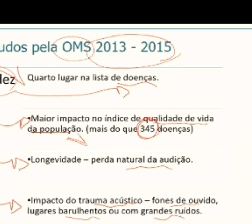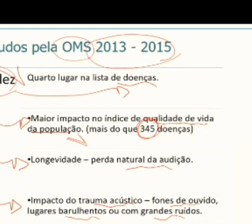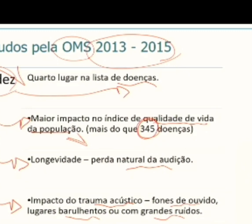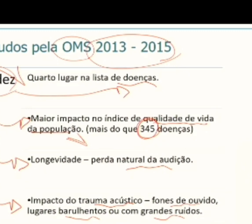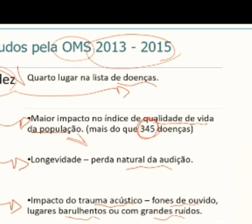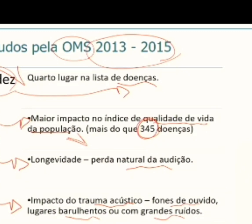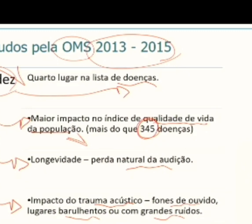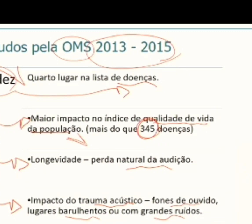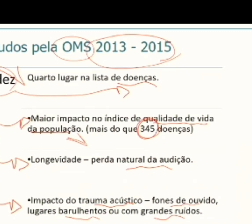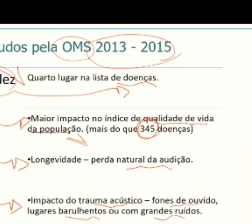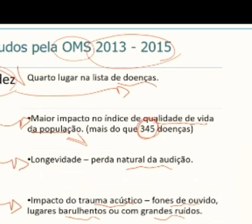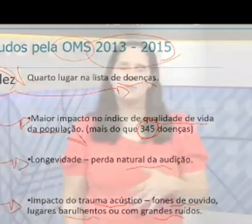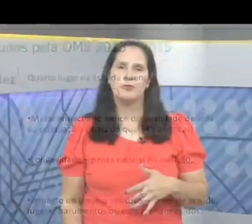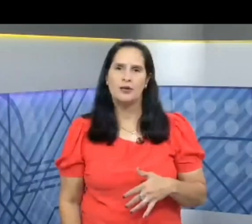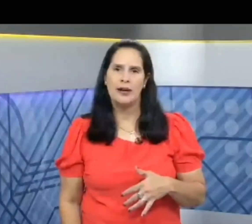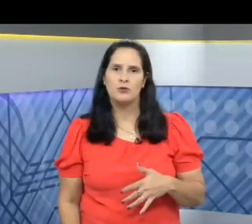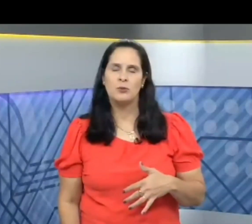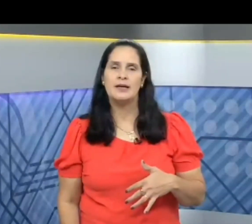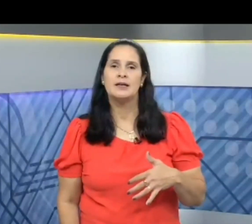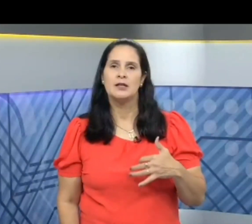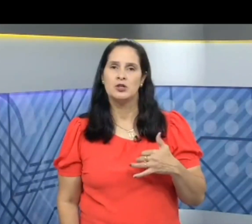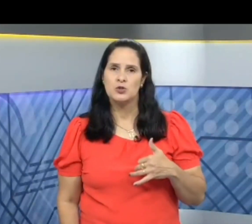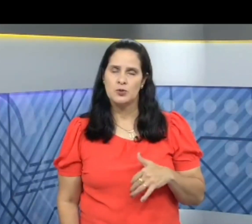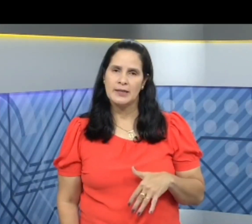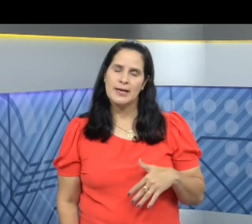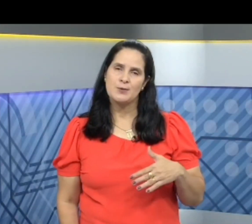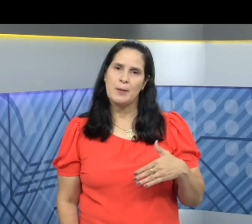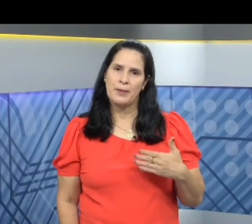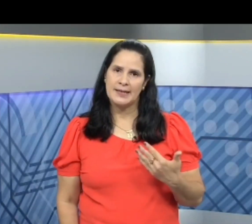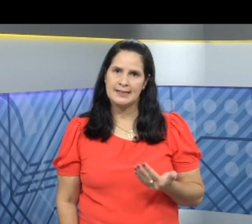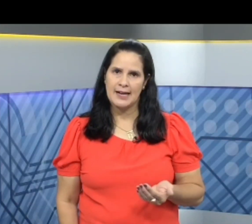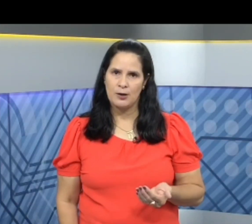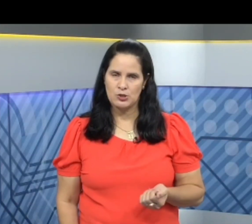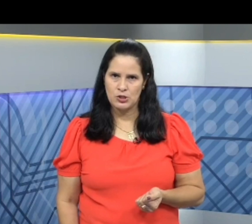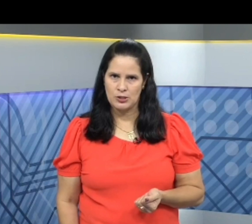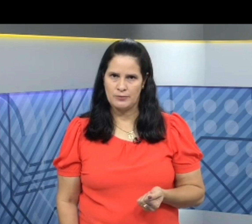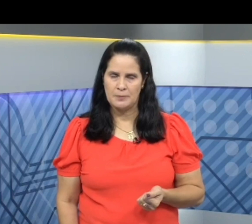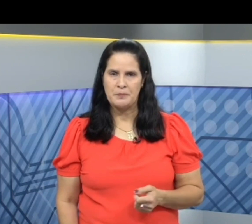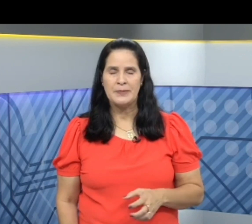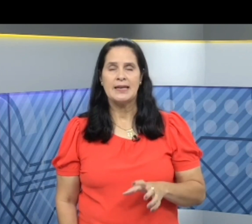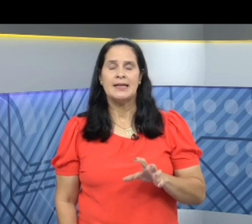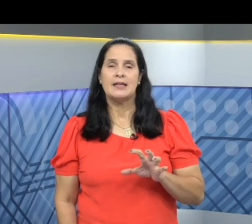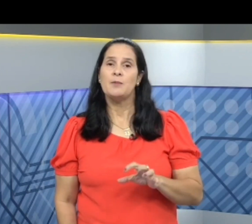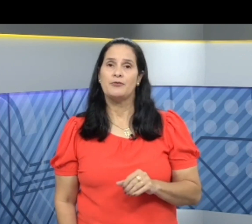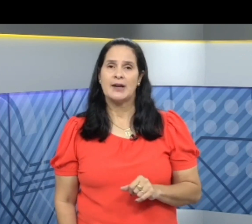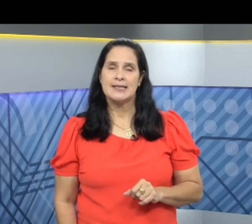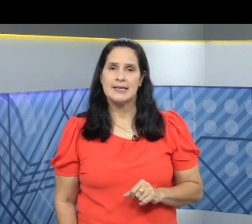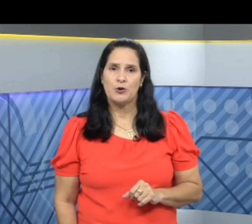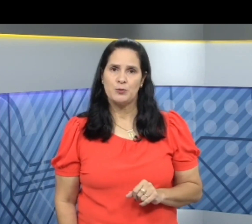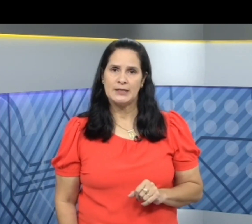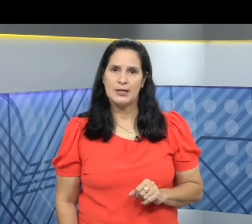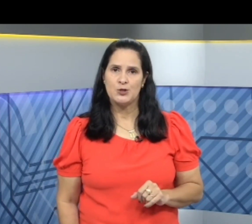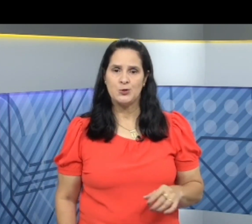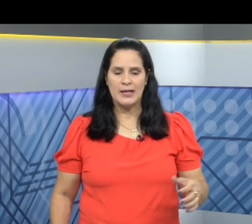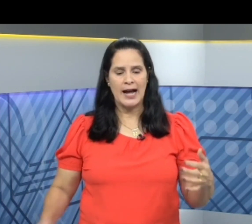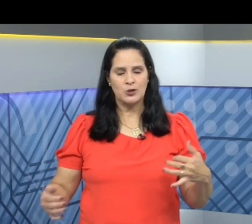tudo isso pode vir a provocar uma surdez, uma perda auditiva. Tem uma frase que a comunidade surda atual